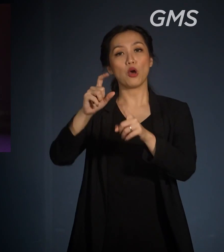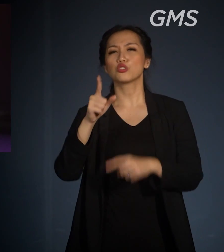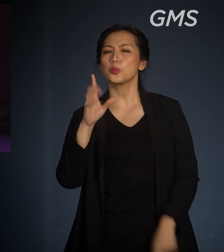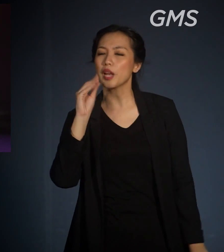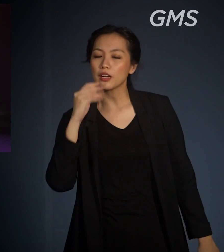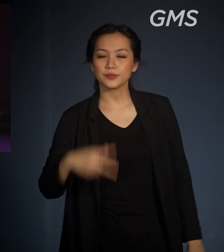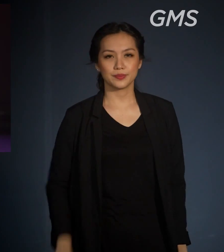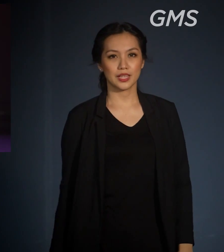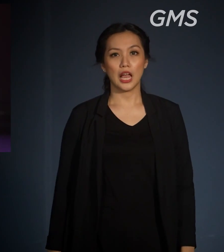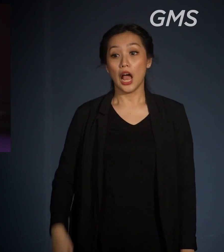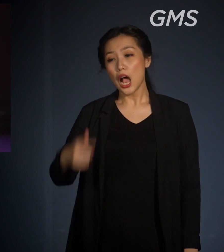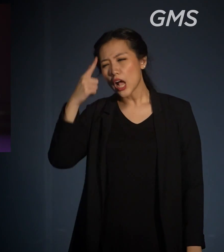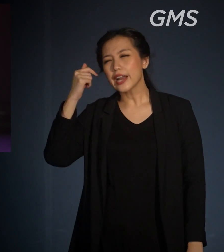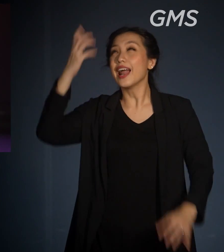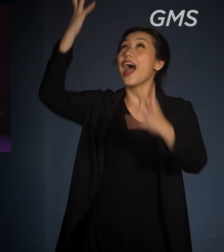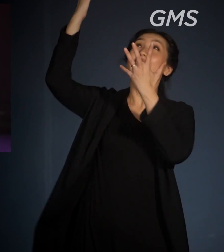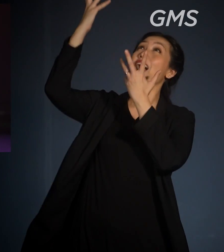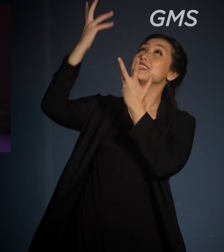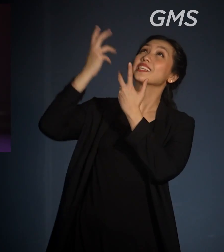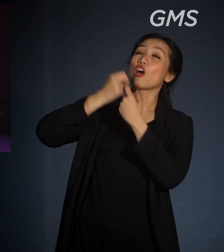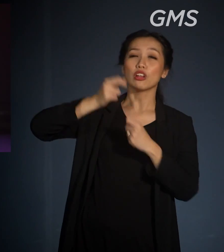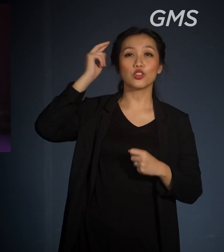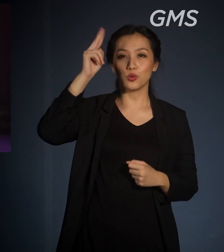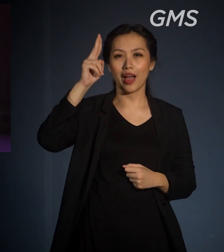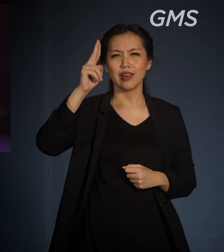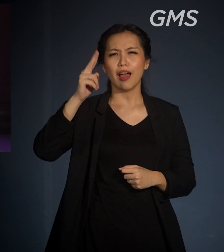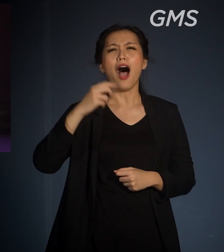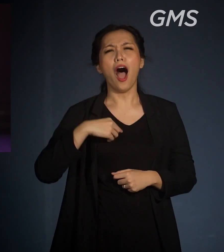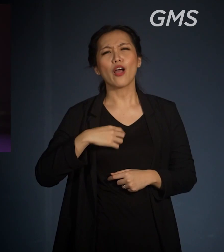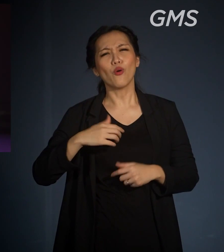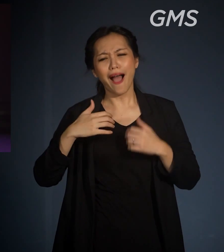karunia, menjadi ada sebagaimana aku ada sekarang.